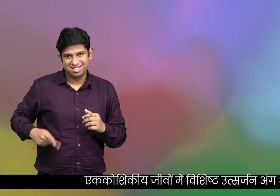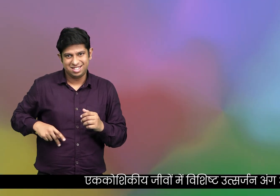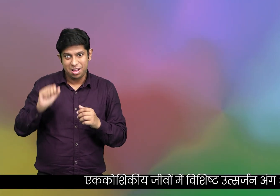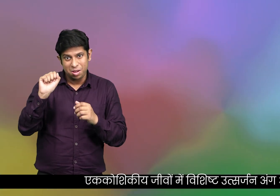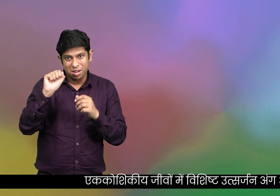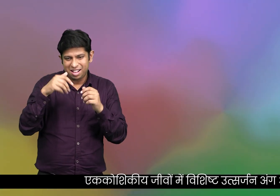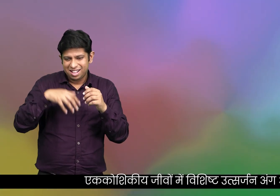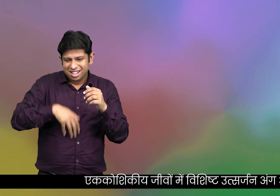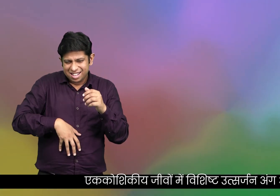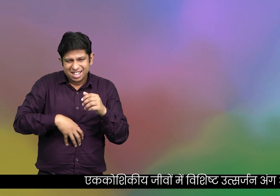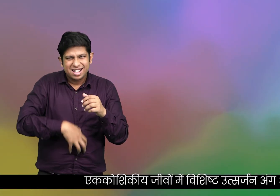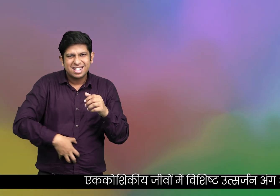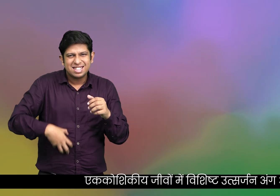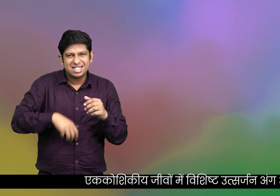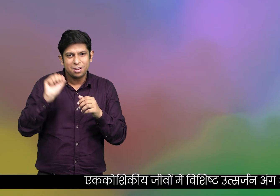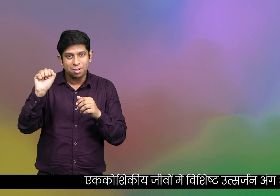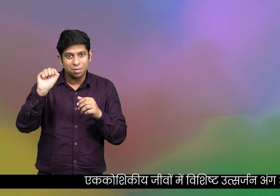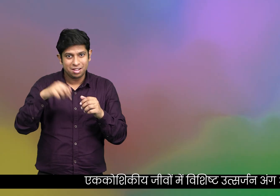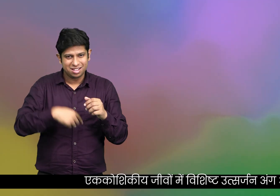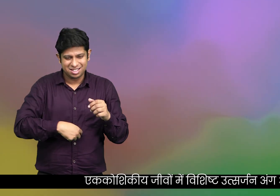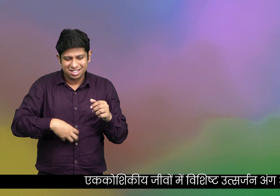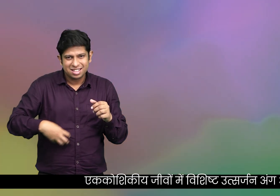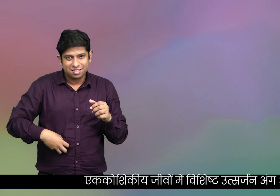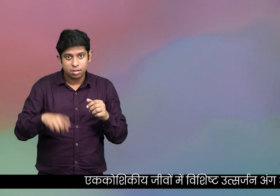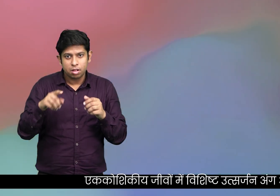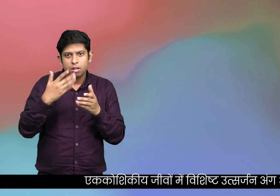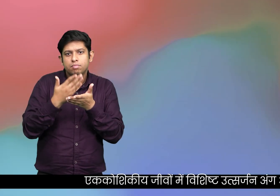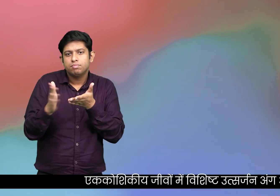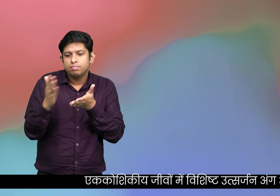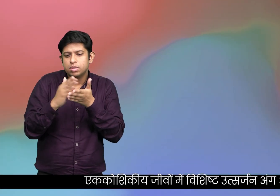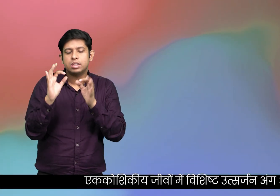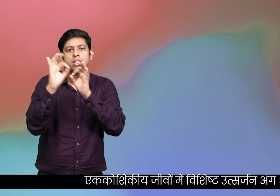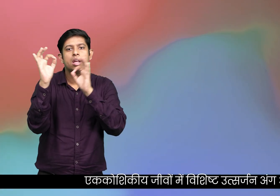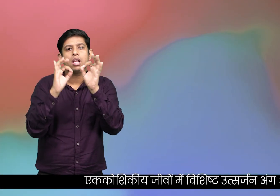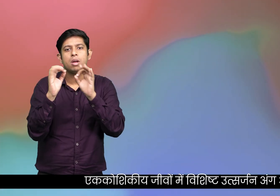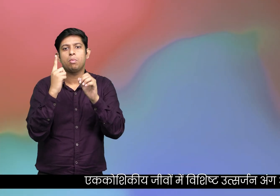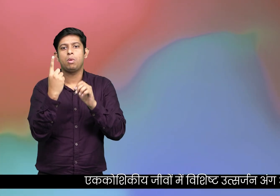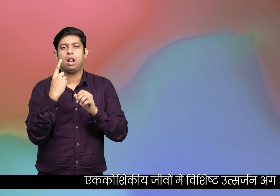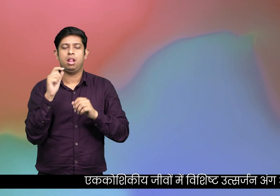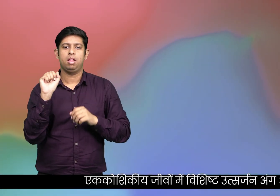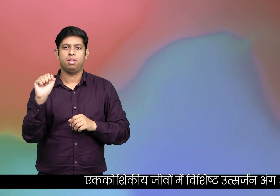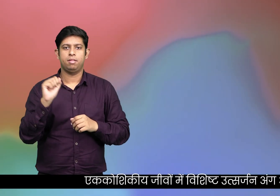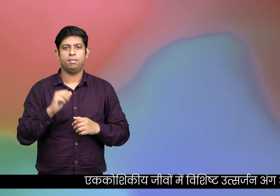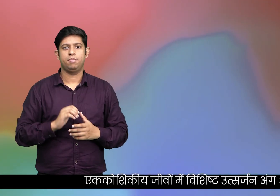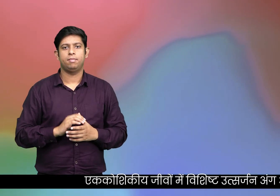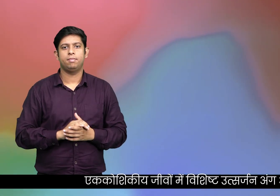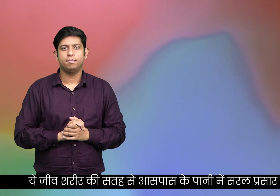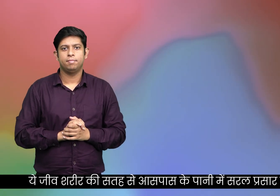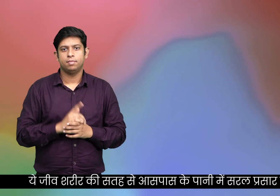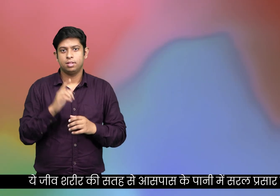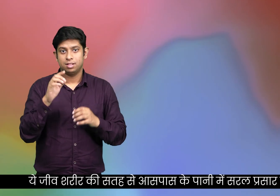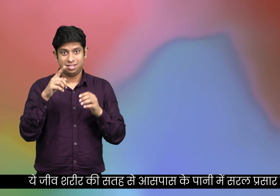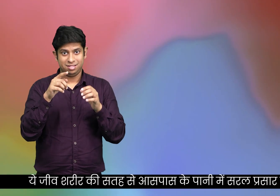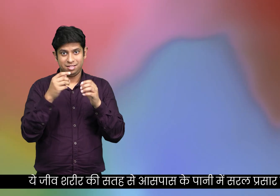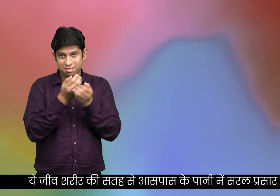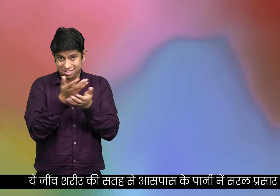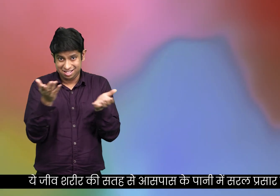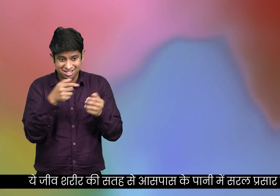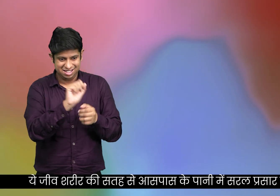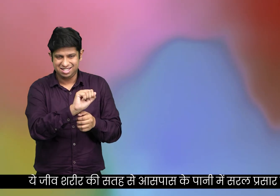जीवों में विशिष्ट उत्सर्जन अंग अनुपस्थित है। ये जीव